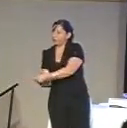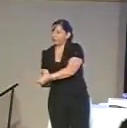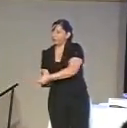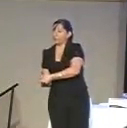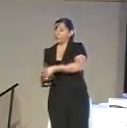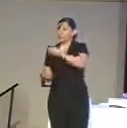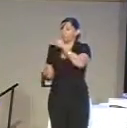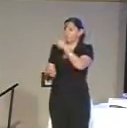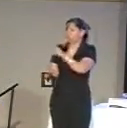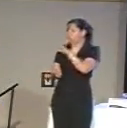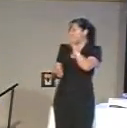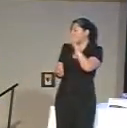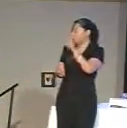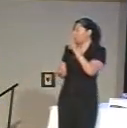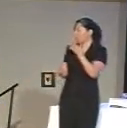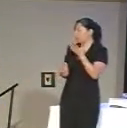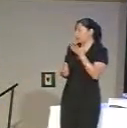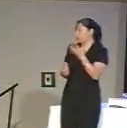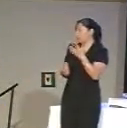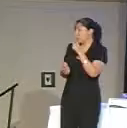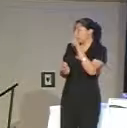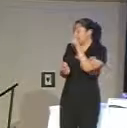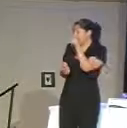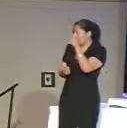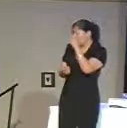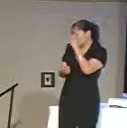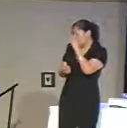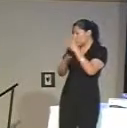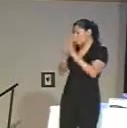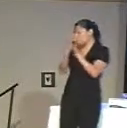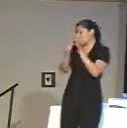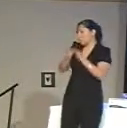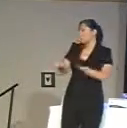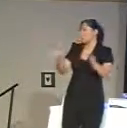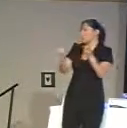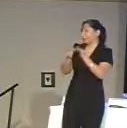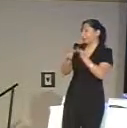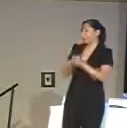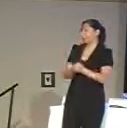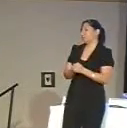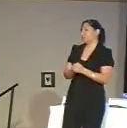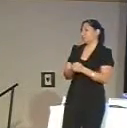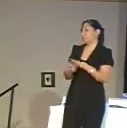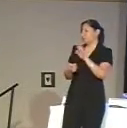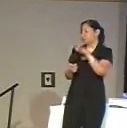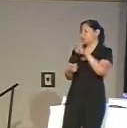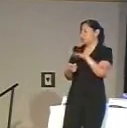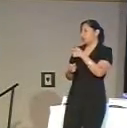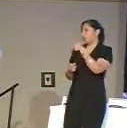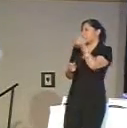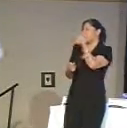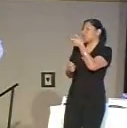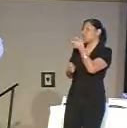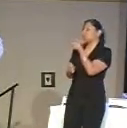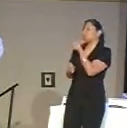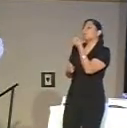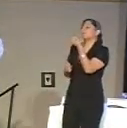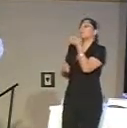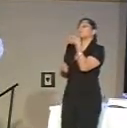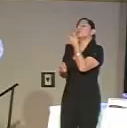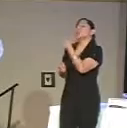incluyendo en ese análisis de costos, y que es cuánto cuesta el que si esa